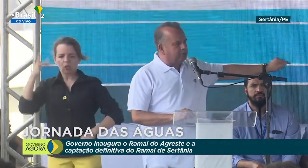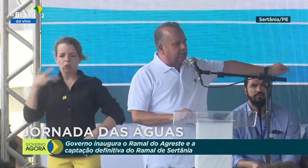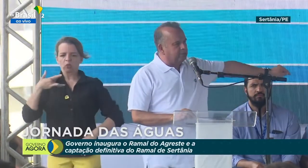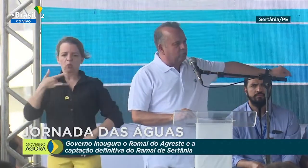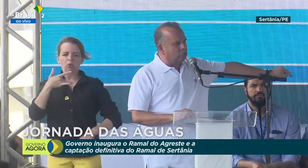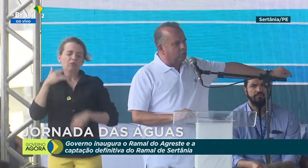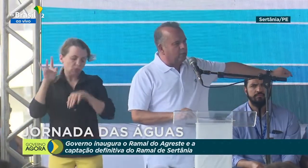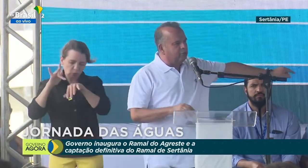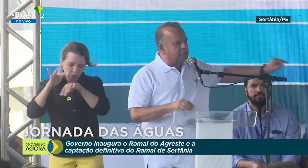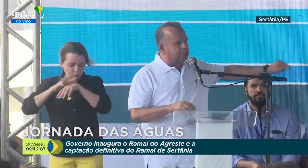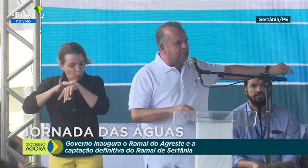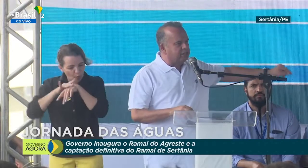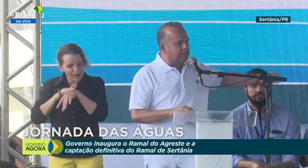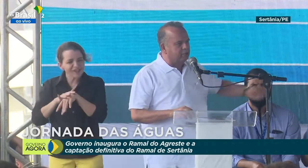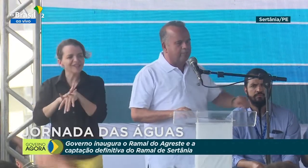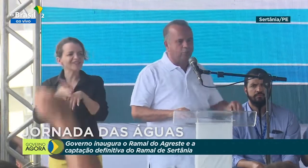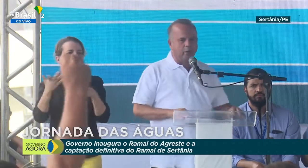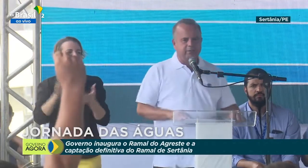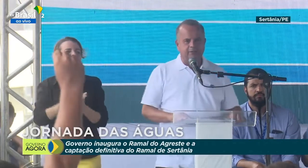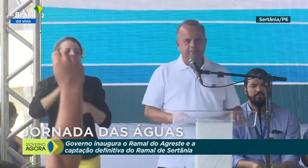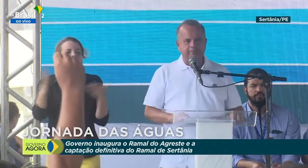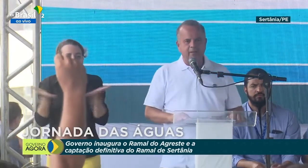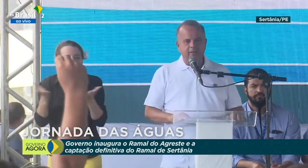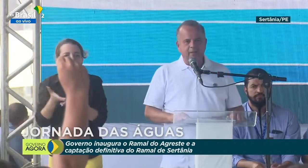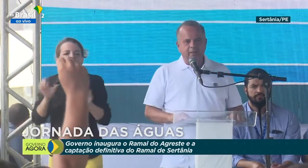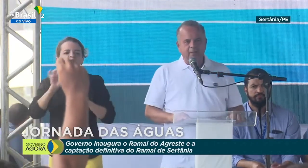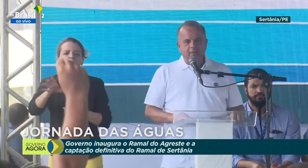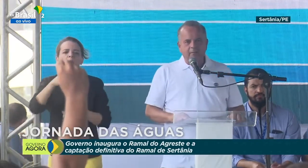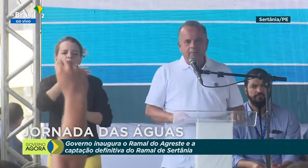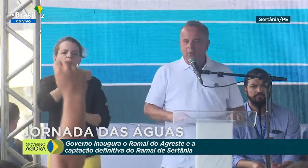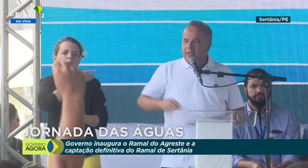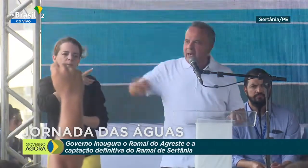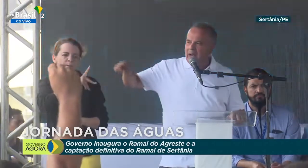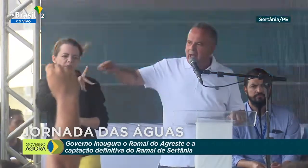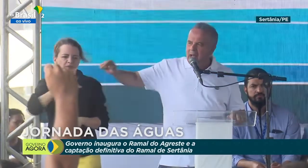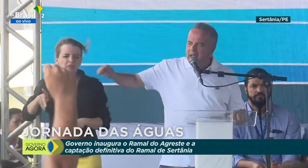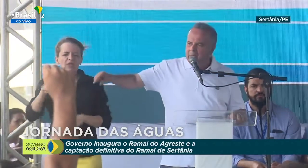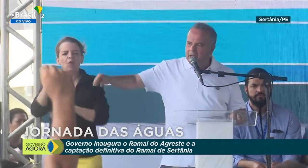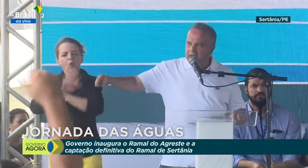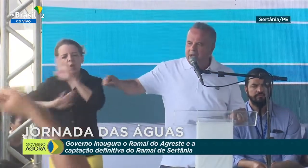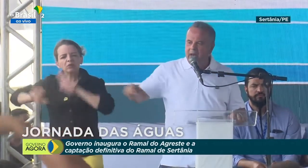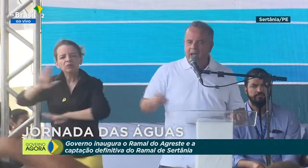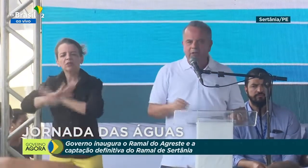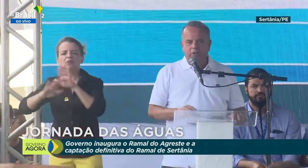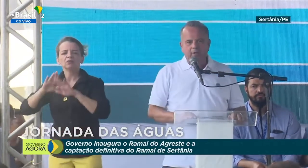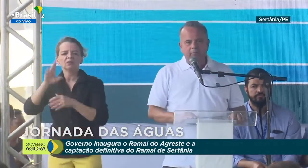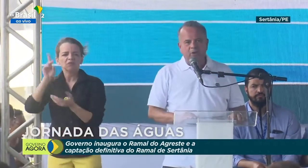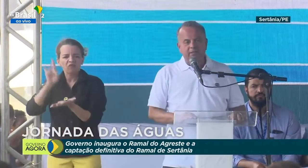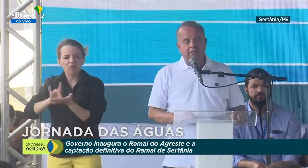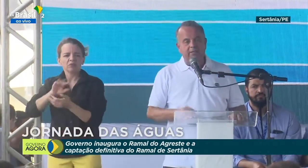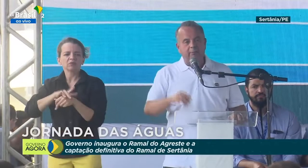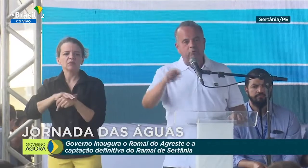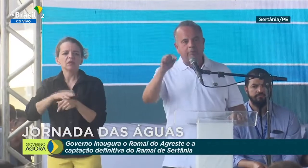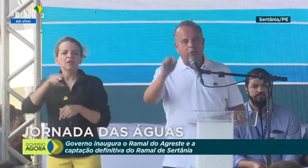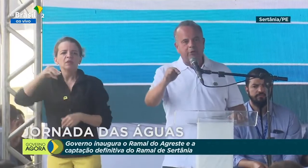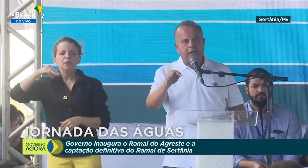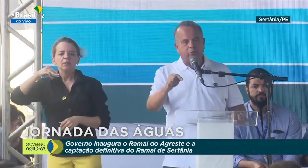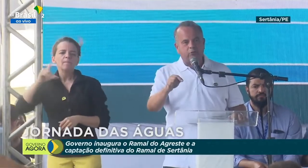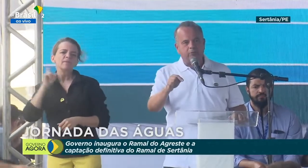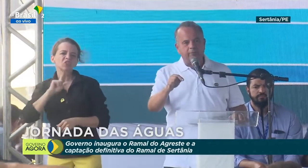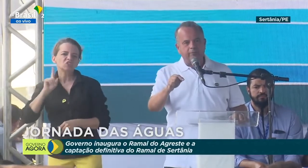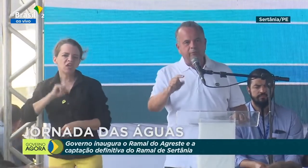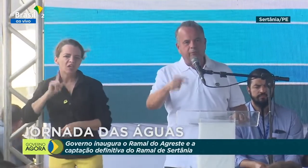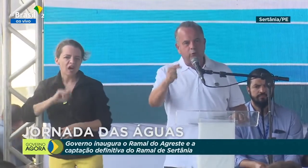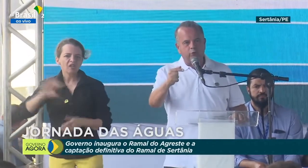é o presidente Bolsonaro, 16 anos depois. Porque lá em Minas Gerais, nós assinamos um